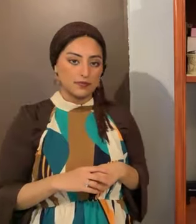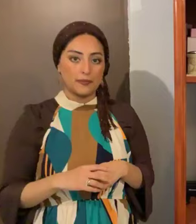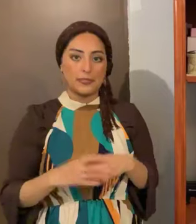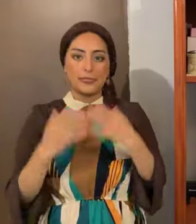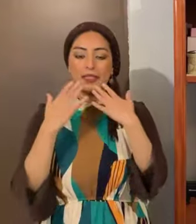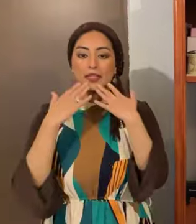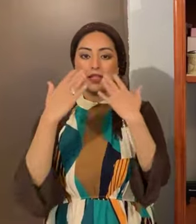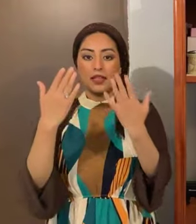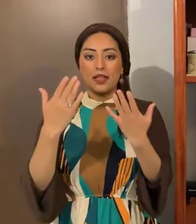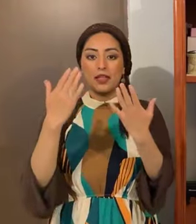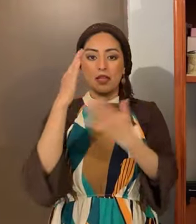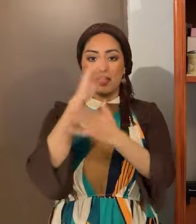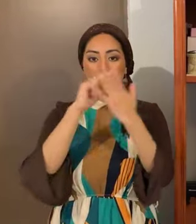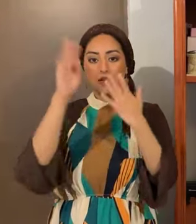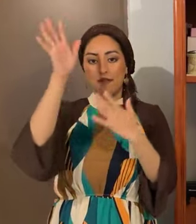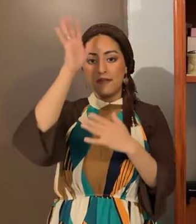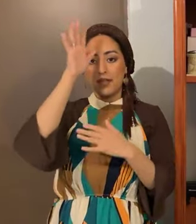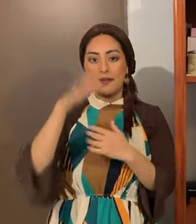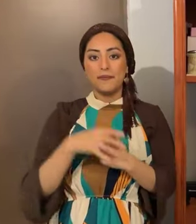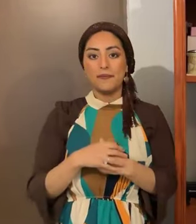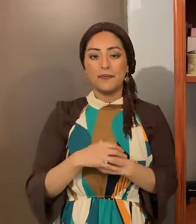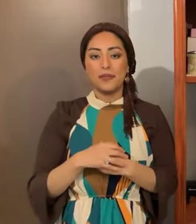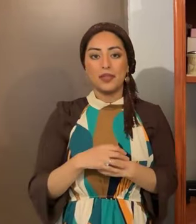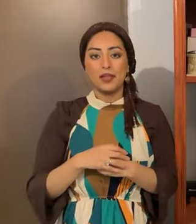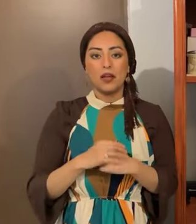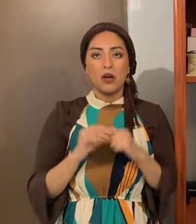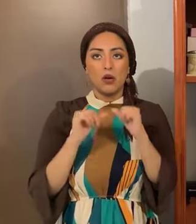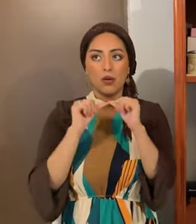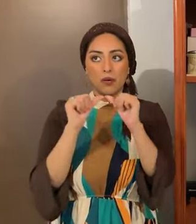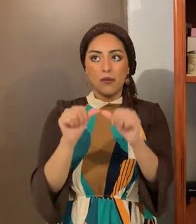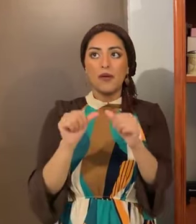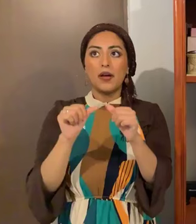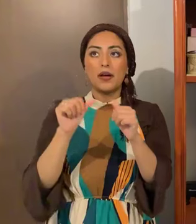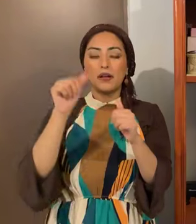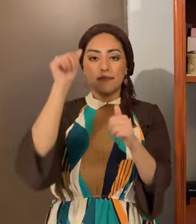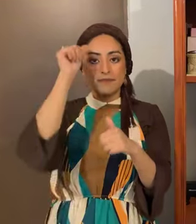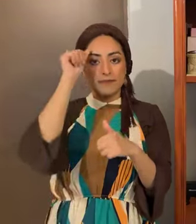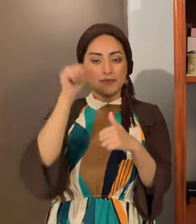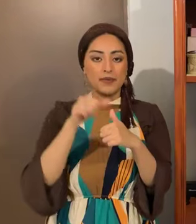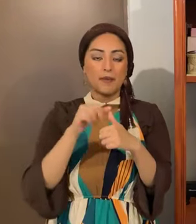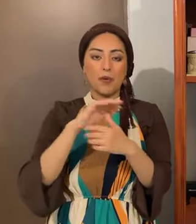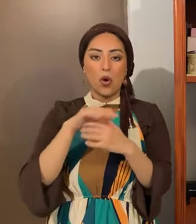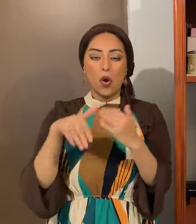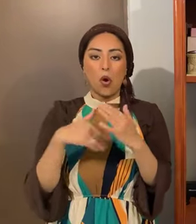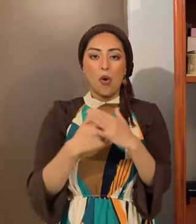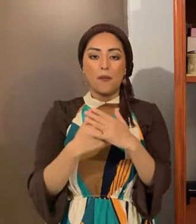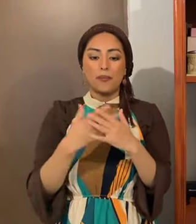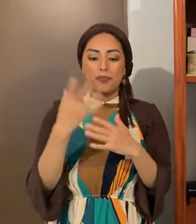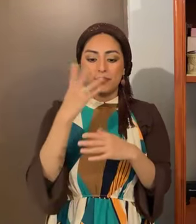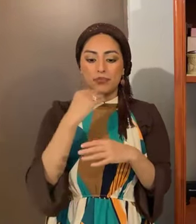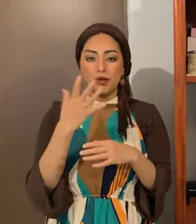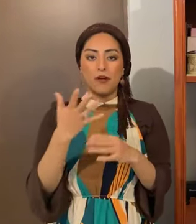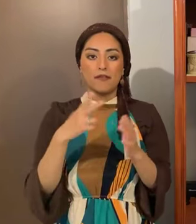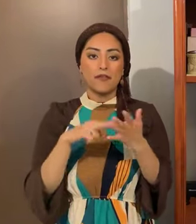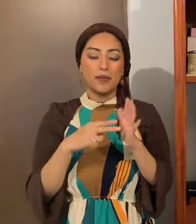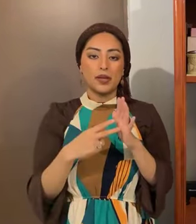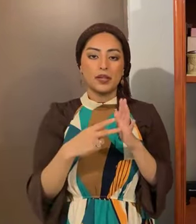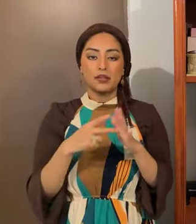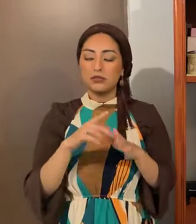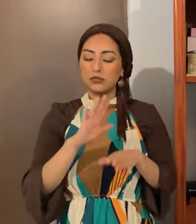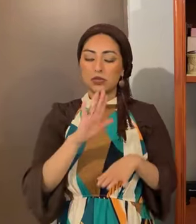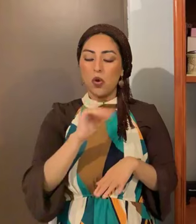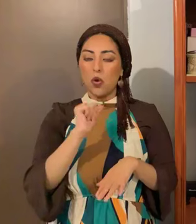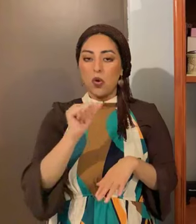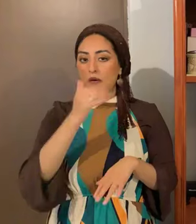Toda la va al Eterno, toda la va, y tengamos siempre presente esto, todo este significado simbólico. No lo